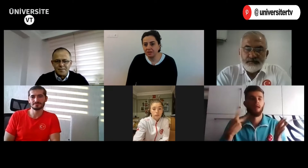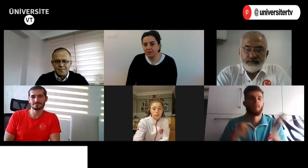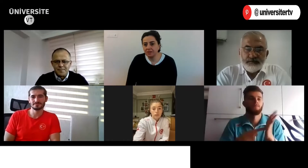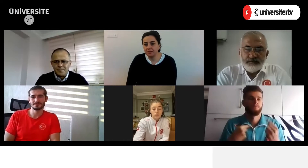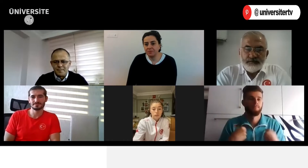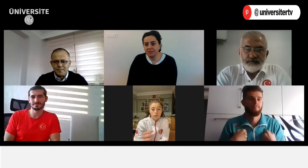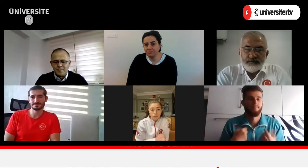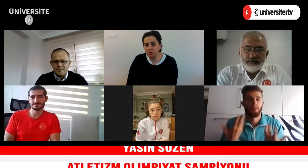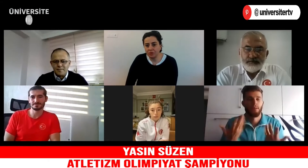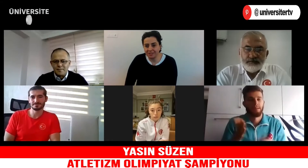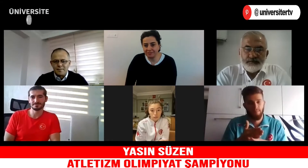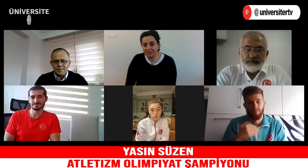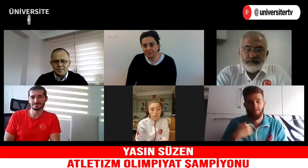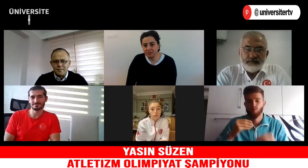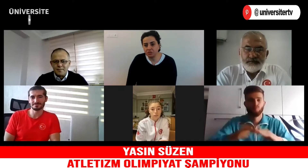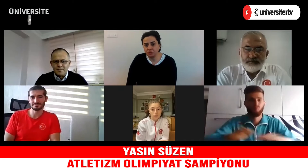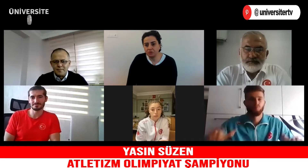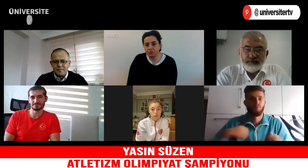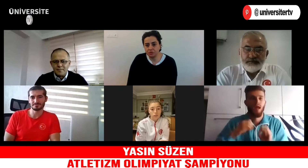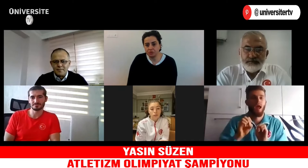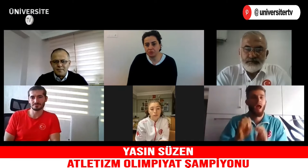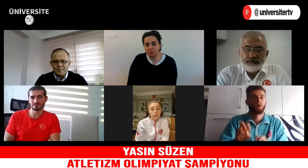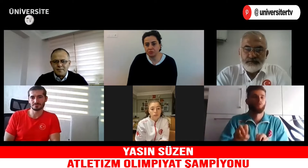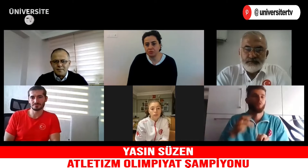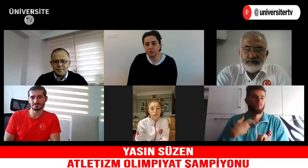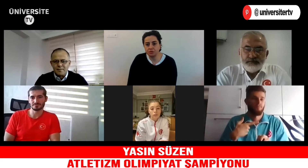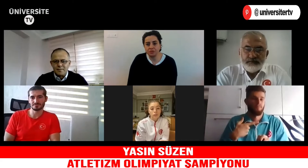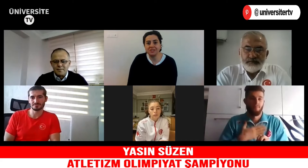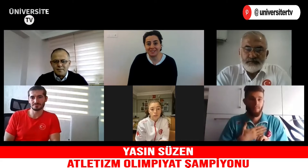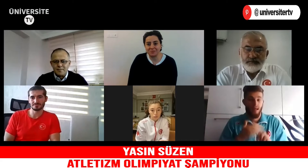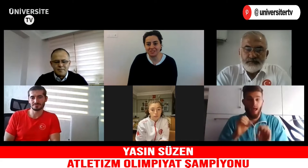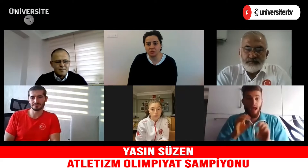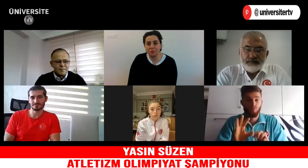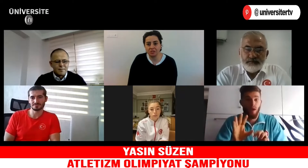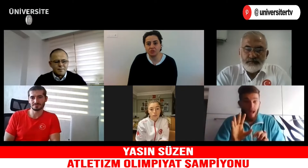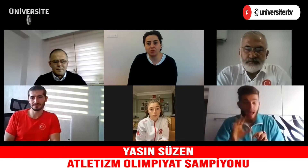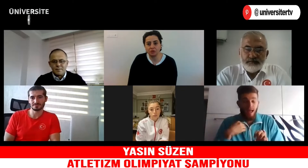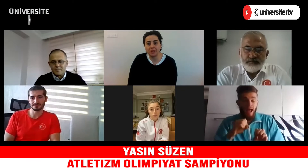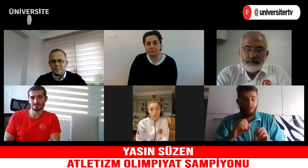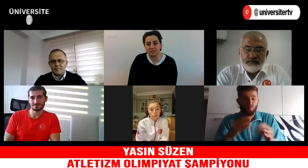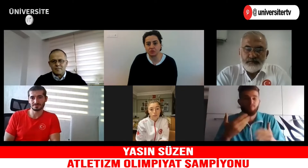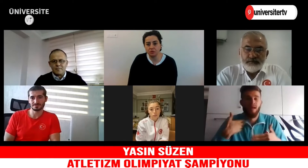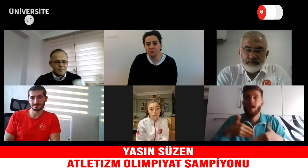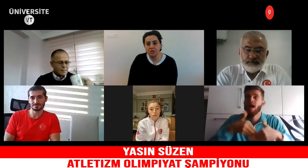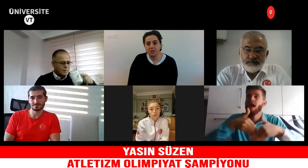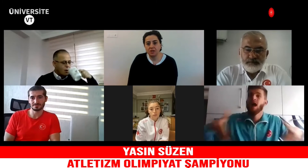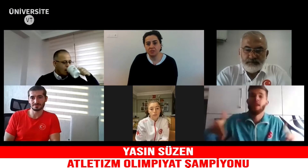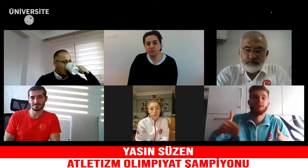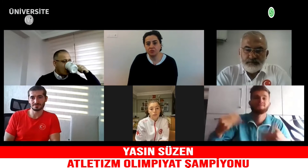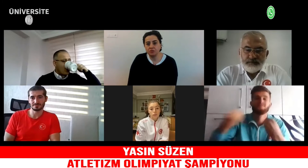Yasin. Benim çok hedeflerim var. Çünkü çocukları eğitmek istiyorum. Antrenörlük yapmak